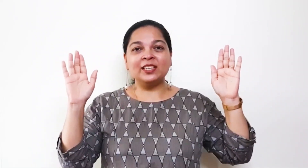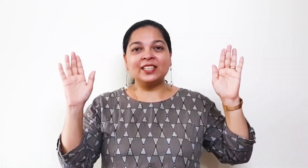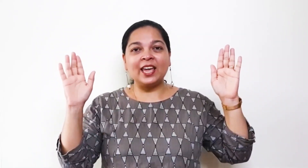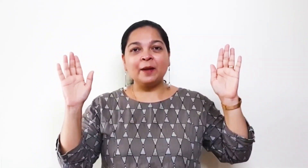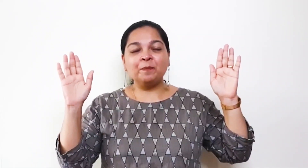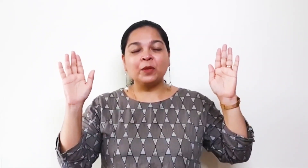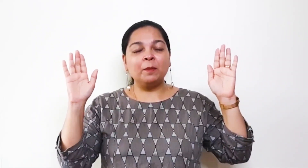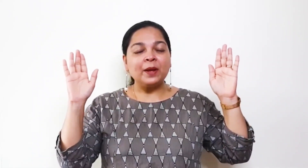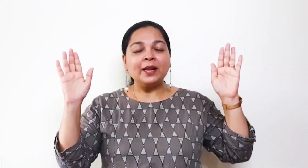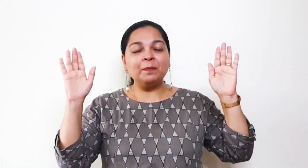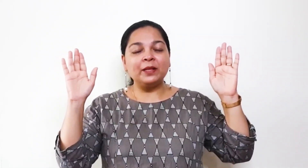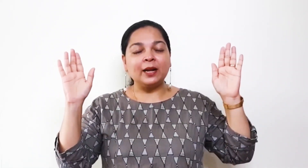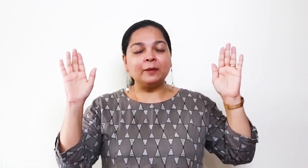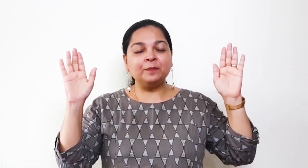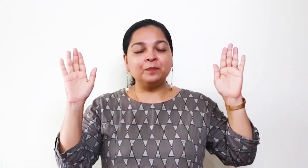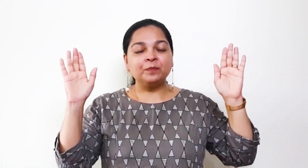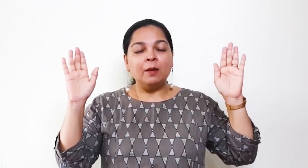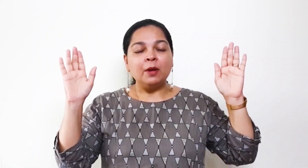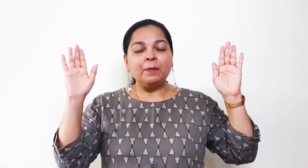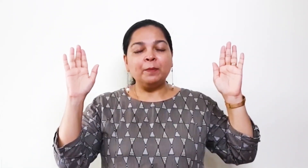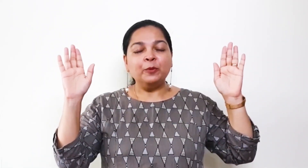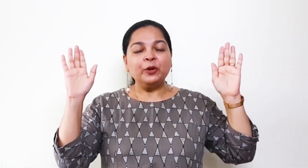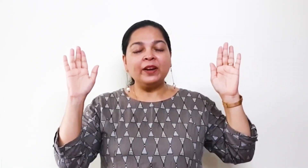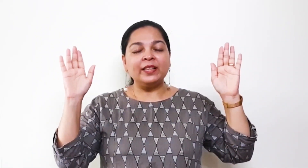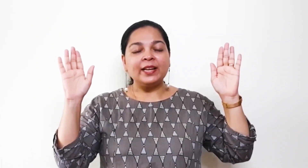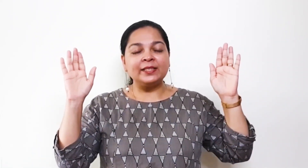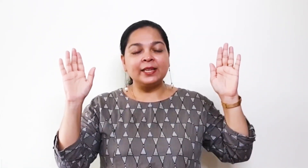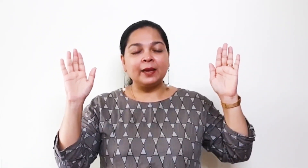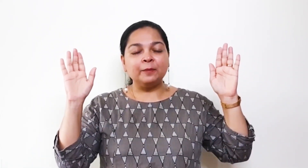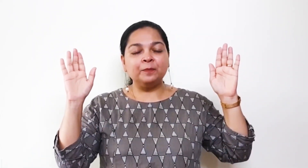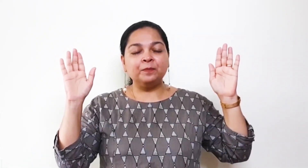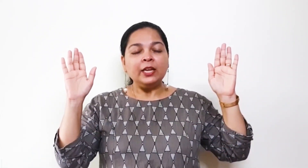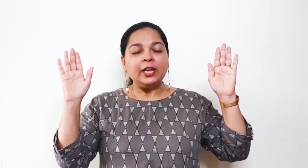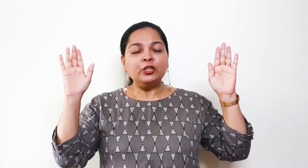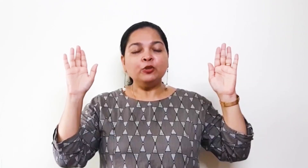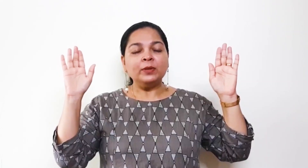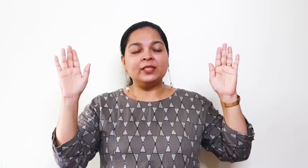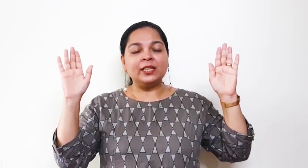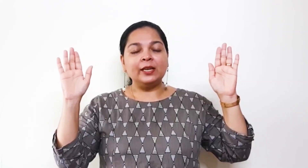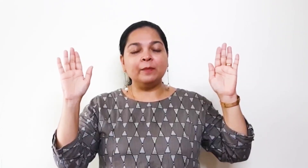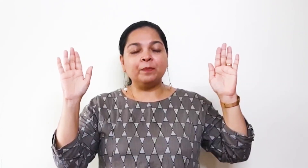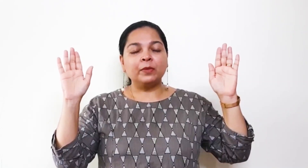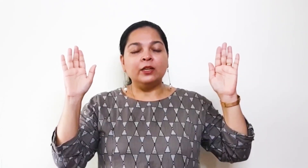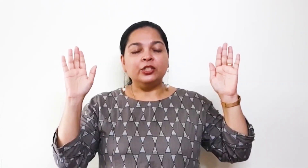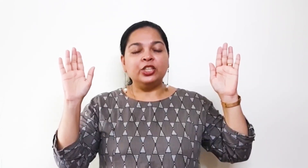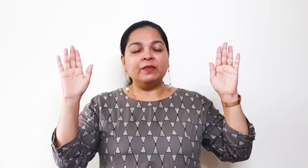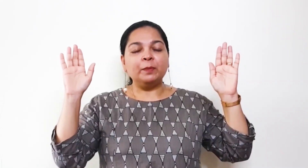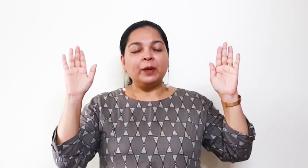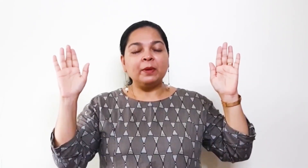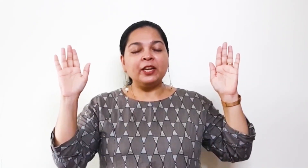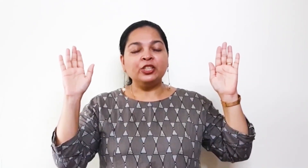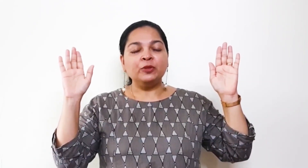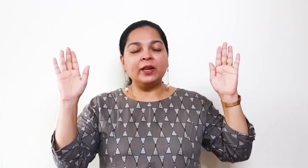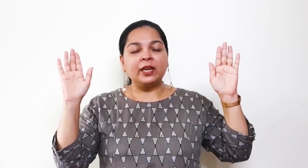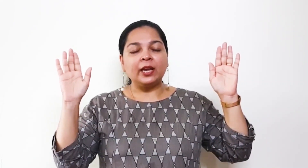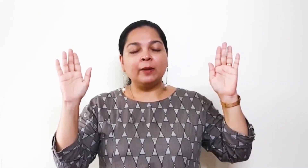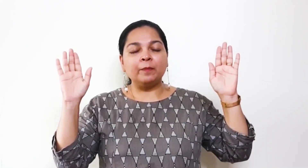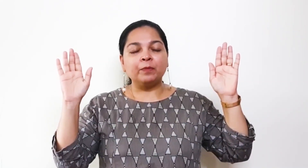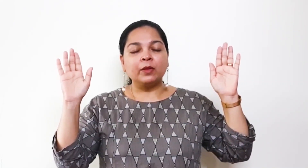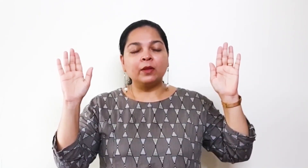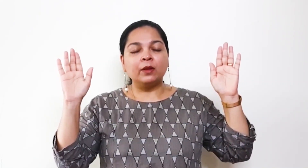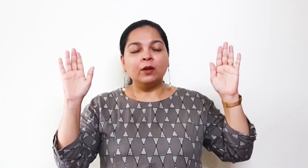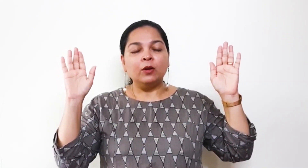से बोल सकते हैं, प्यारे पिता, मैं अपने पूरे हृदय से यीशु मसीह जीवित परमेश्वर